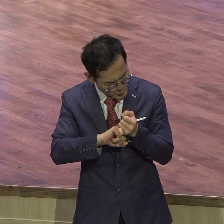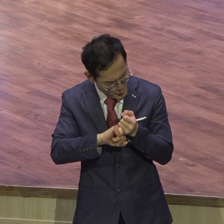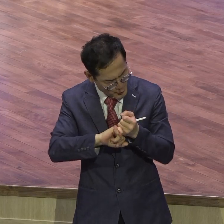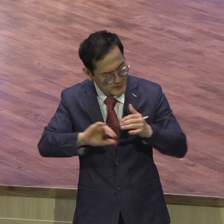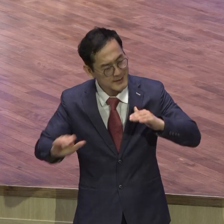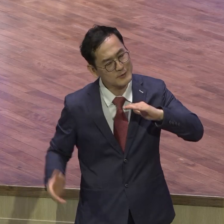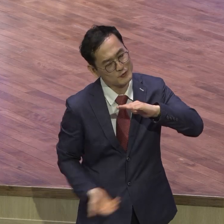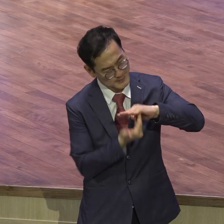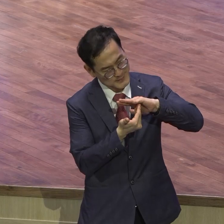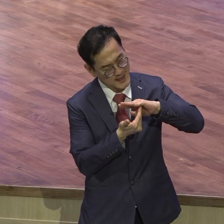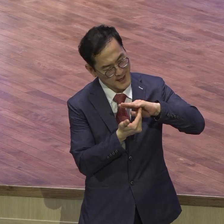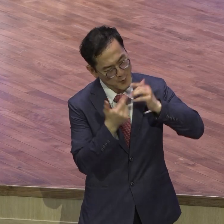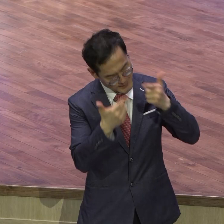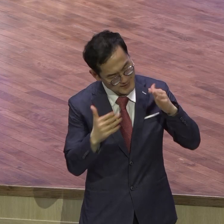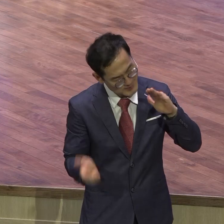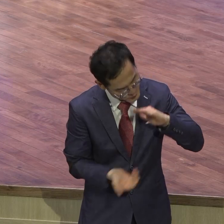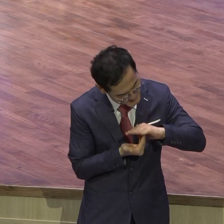성취됩니다